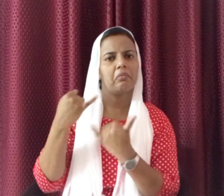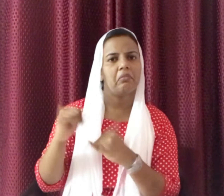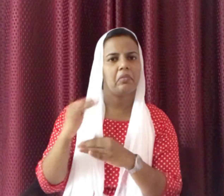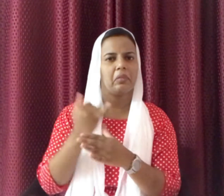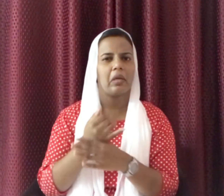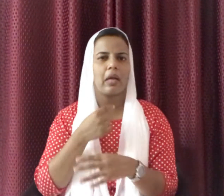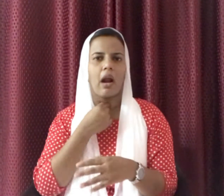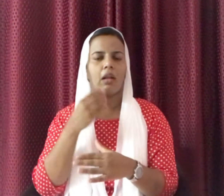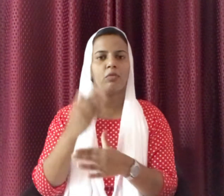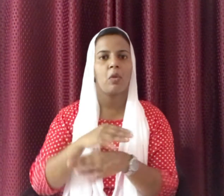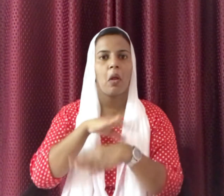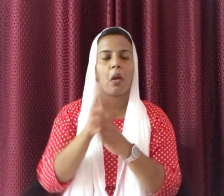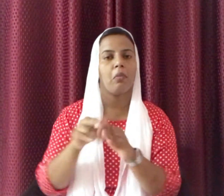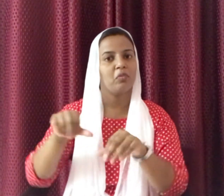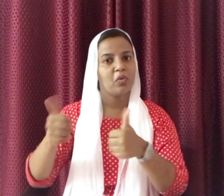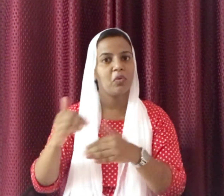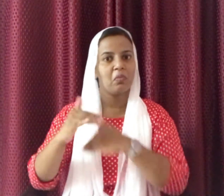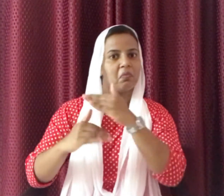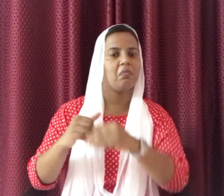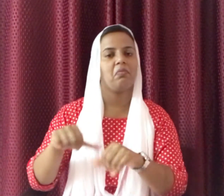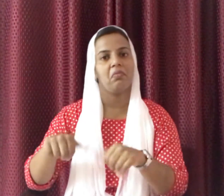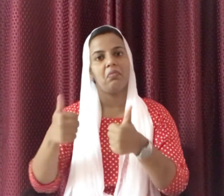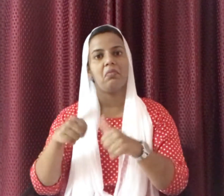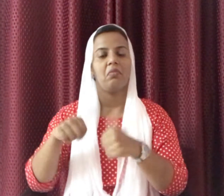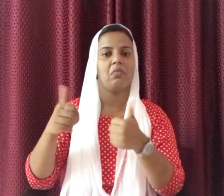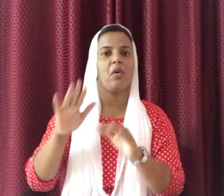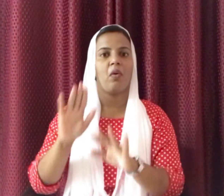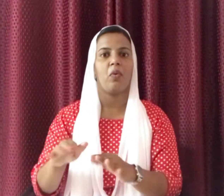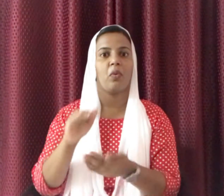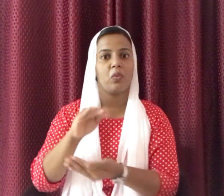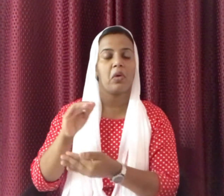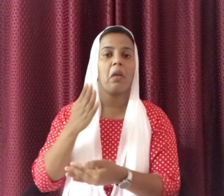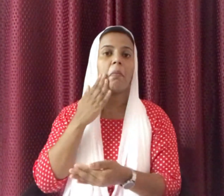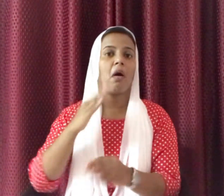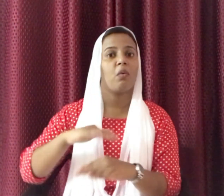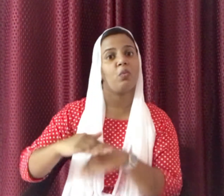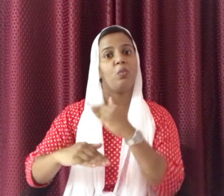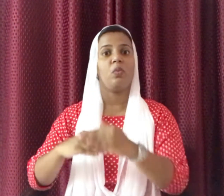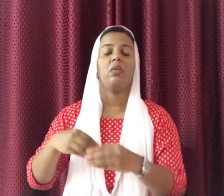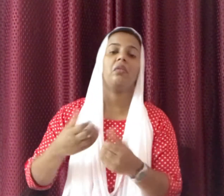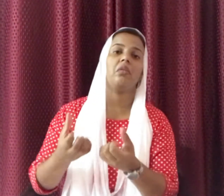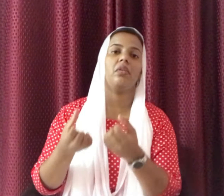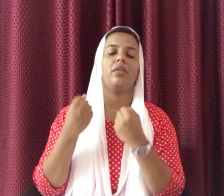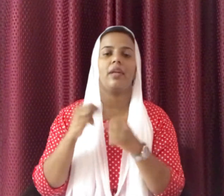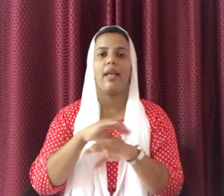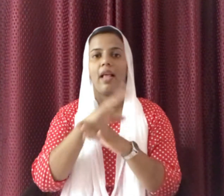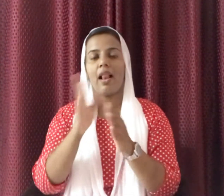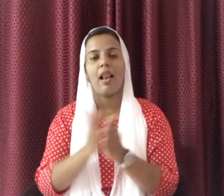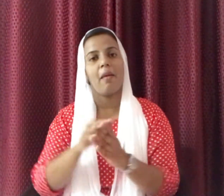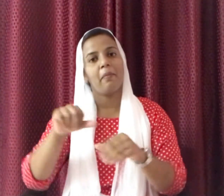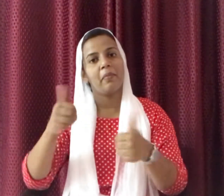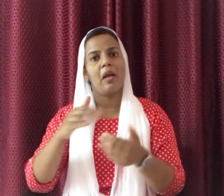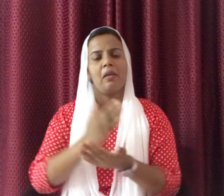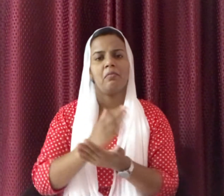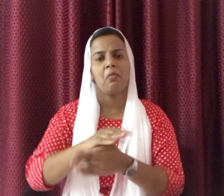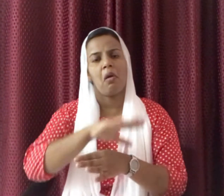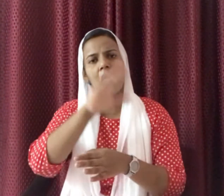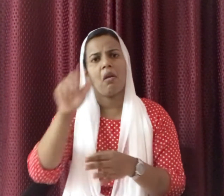കിട്ടിയല്ലോ, അവരങ്ങനെ ചെയ്തപ്പോൾ അവർക്ക് ആ പ്രൊമോഷൻ കിട്ടിയല്ലോ, അവരങ്ങനെ ചെയ്തപ്പോൾ അവർക്ക് കൊച്ചിന് കൂടുതൽ മാർക്ക് കിട്ടിയല്ലോ, അല്ലെങ്കിൽ അവരങ്ങനെ ചെയ്തപ്പോൾ അവരുടെ കാര്യങ്ങൾ നടന്നല്ലോ. അത്